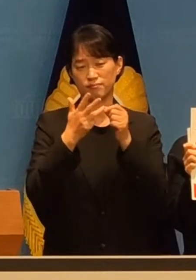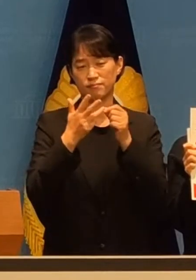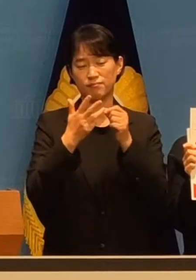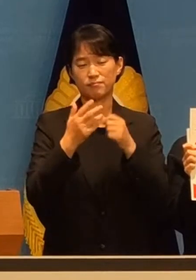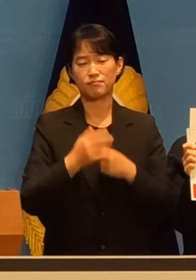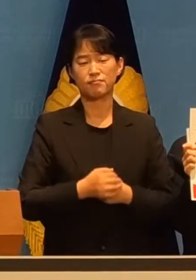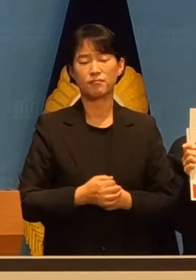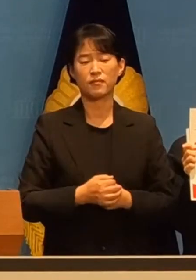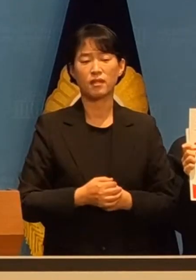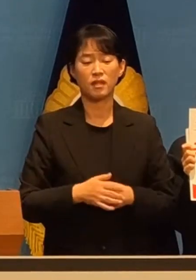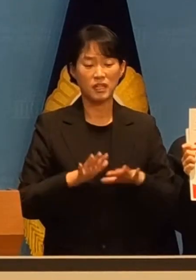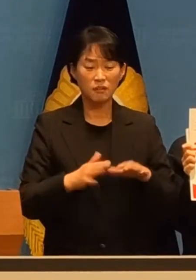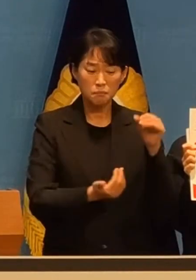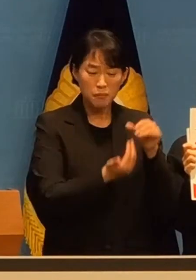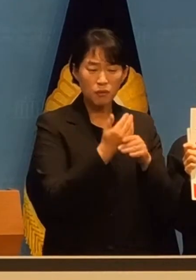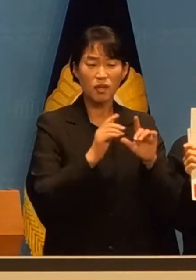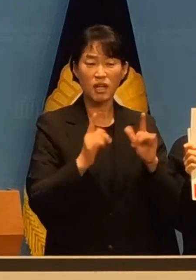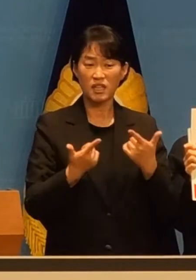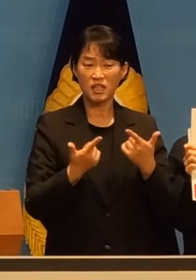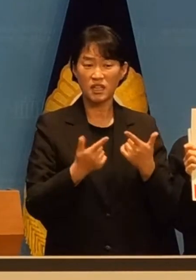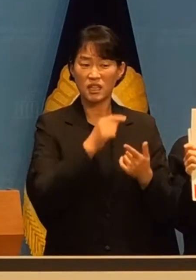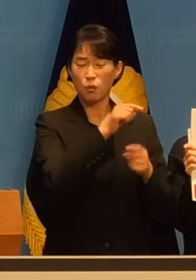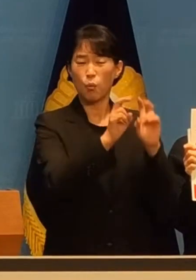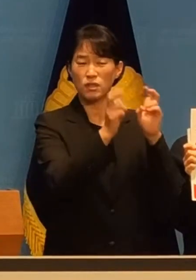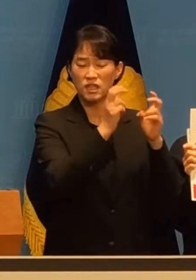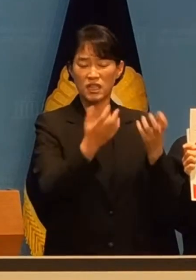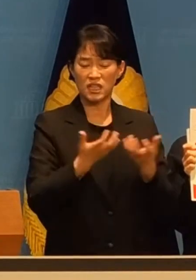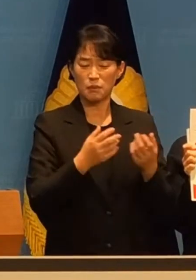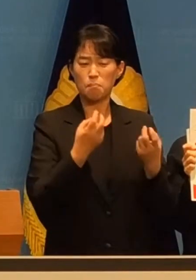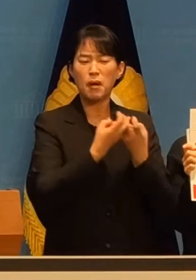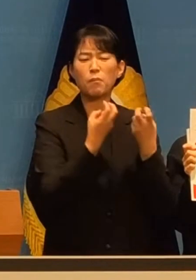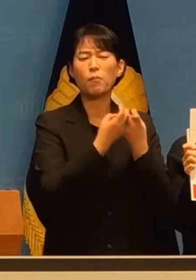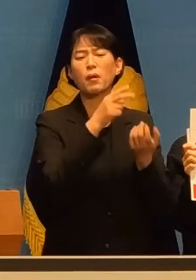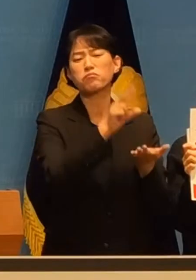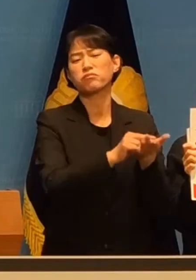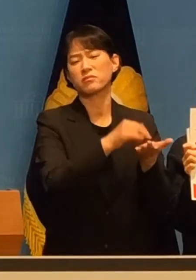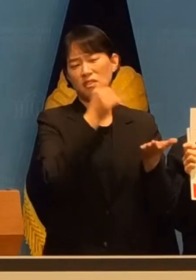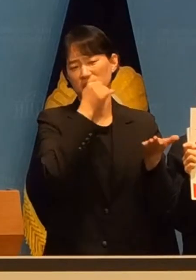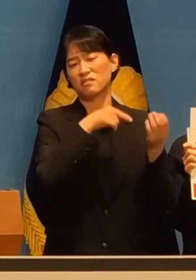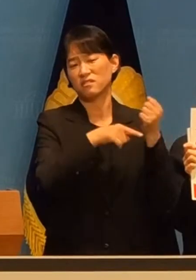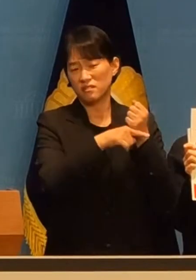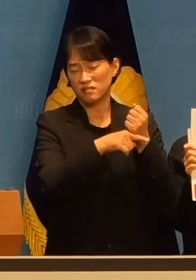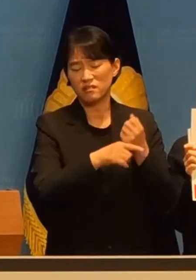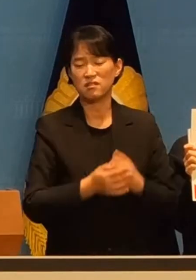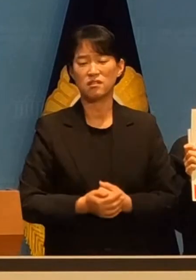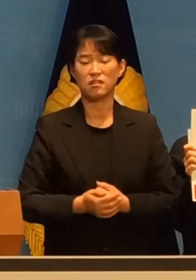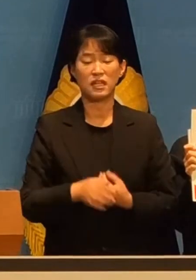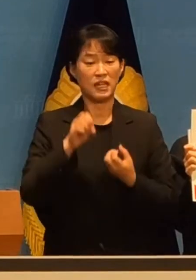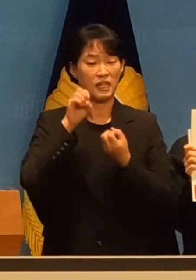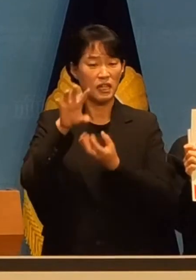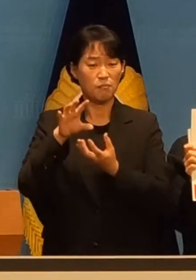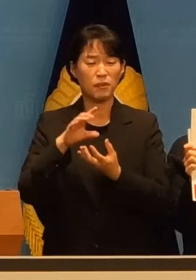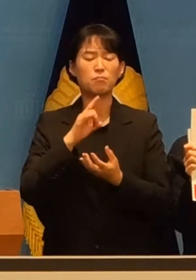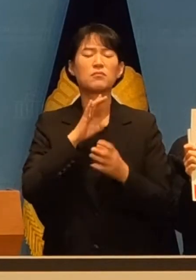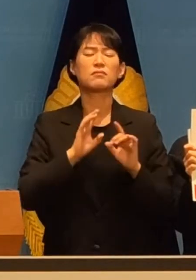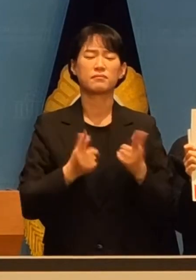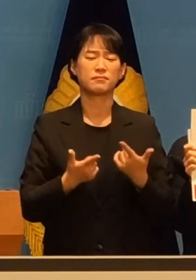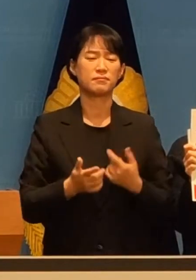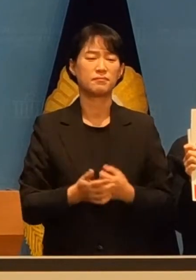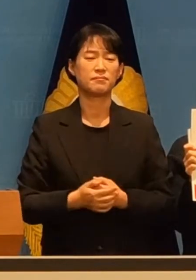이 정도면 사고가 아니라 쿠팡에 일하는 방식 그 자체에 문제가 있습니다. 택배뿐이 아니지 않습니까?